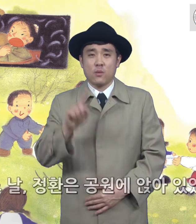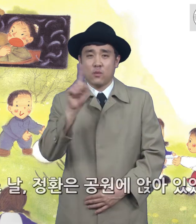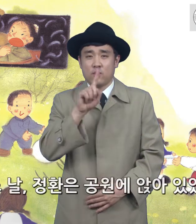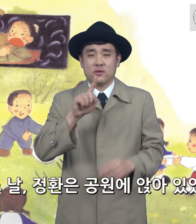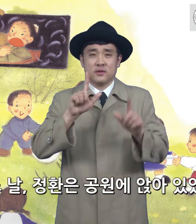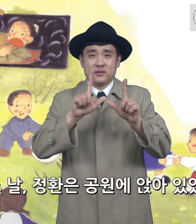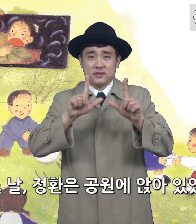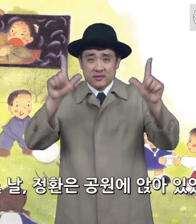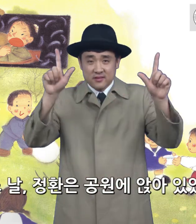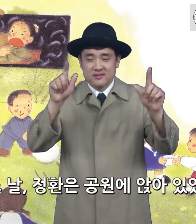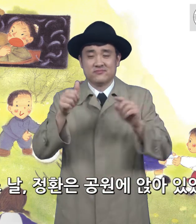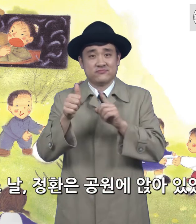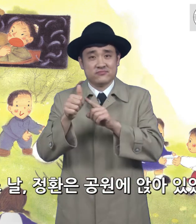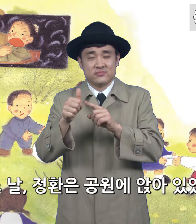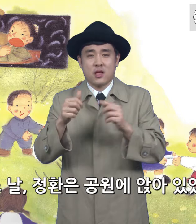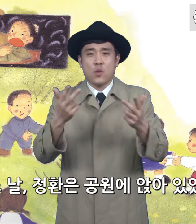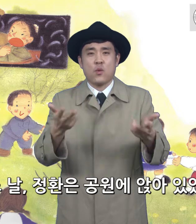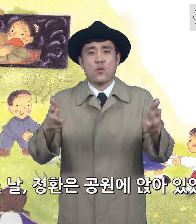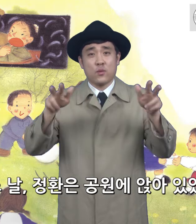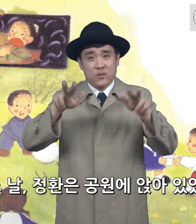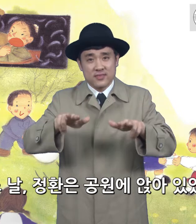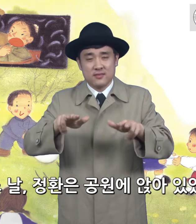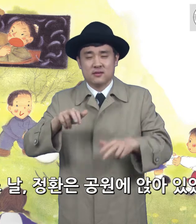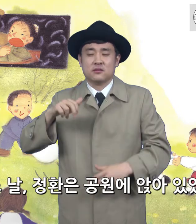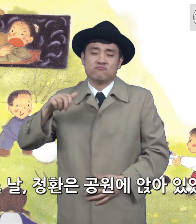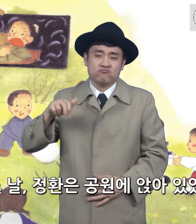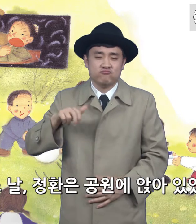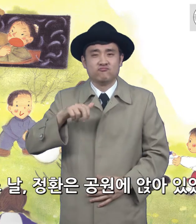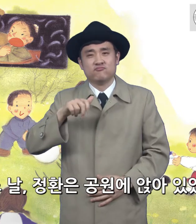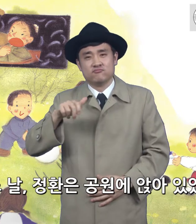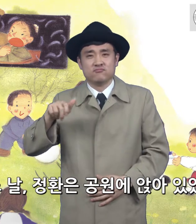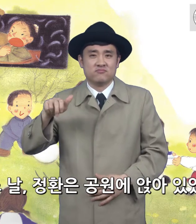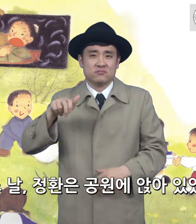어느 날 정아는 공원에 앉아 있었어요.